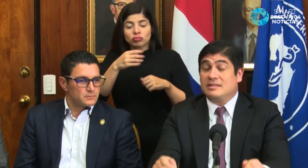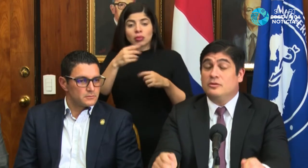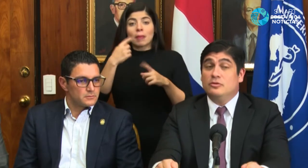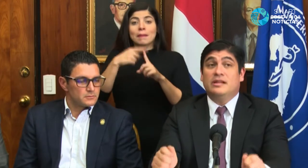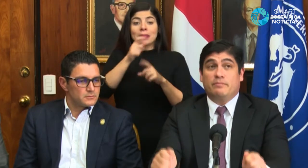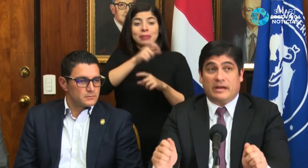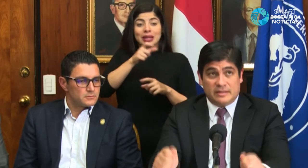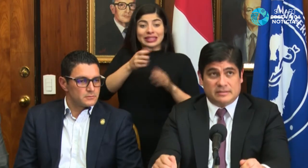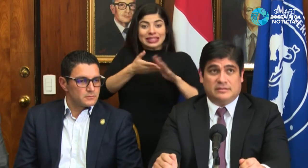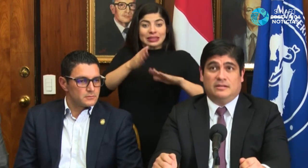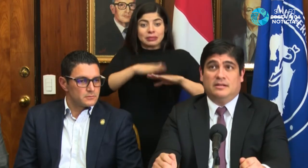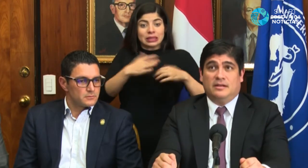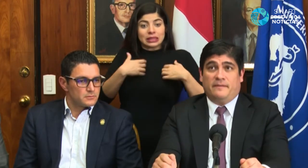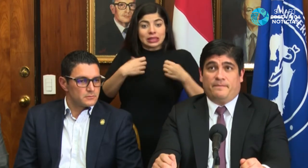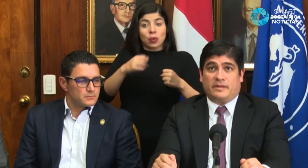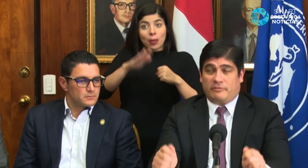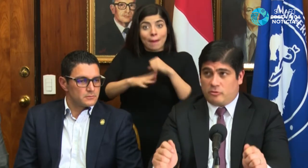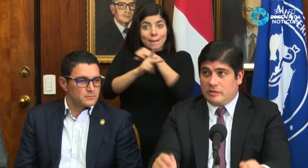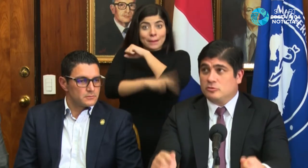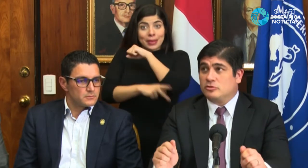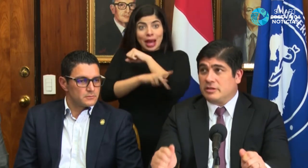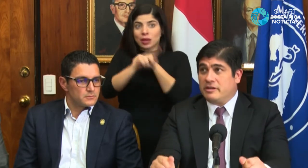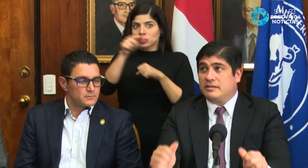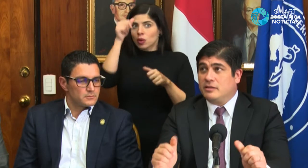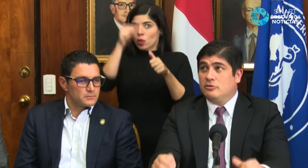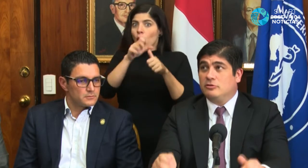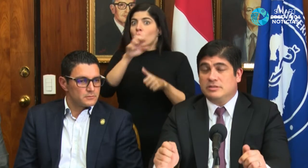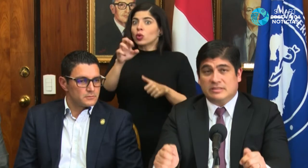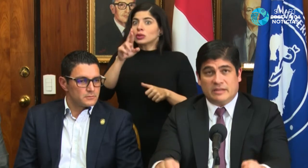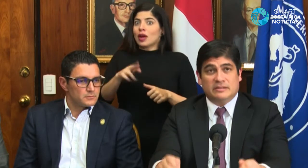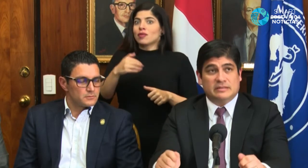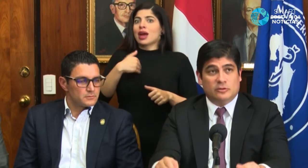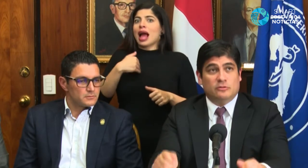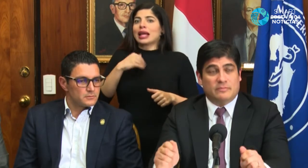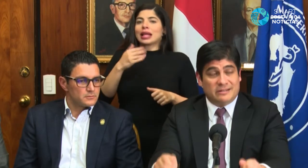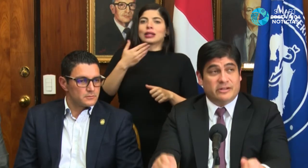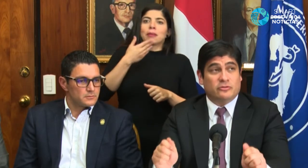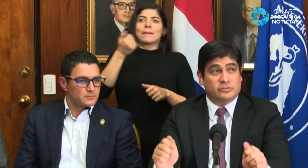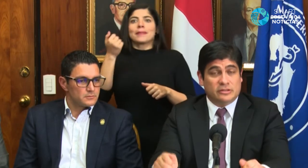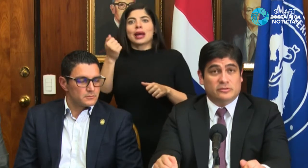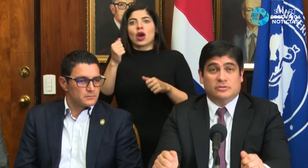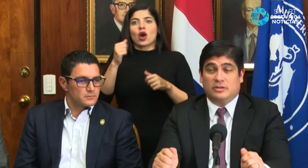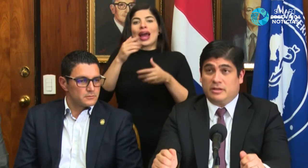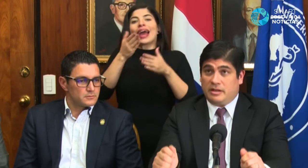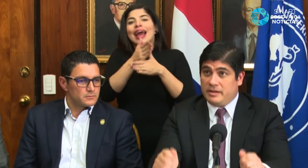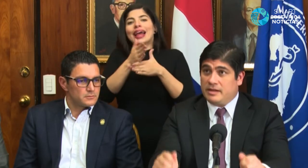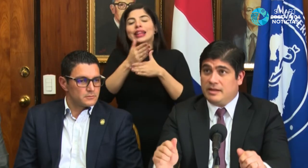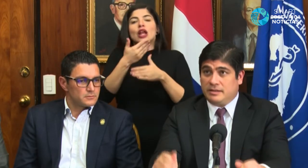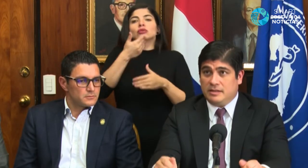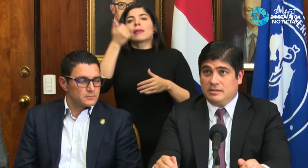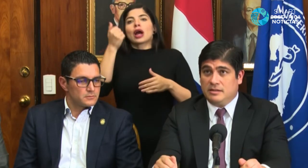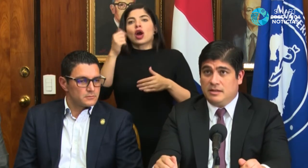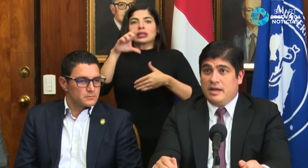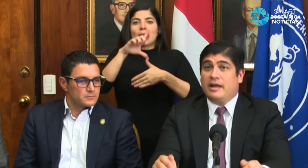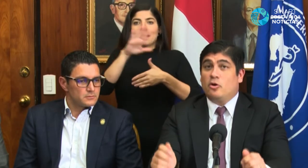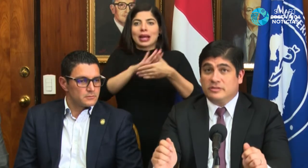expertos de salud del país, que recordemos Costa Rica tiene uno de los sistemas de salud más reconocidos en América